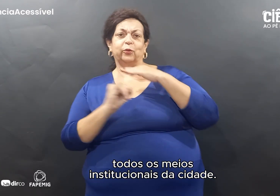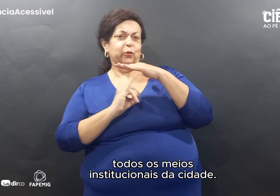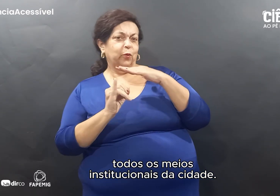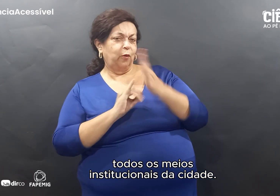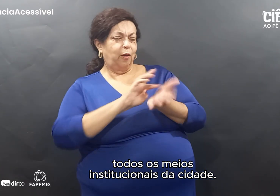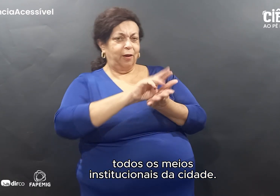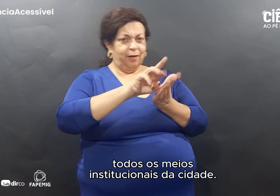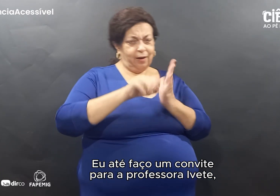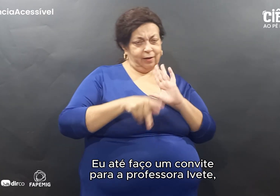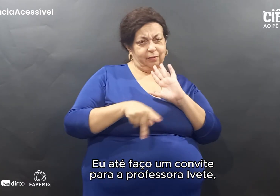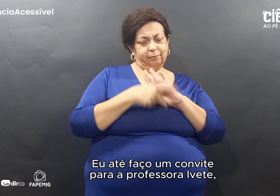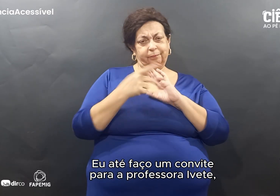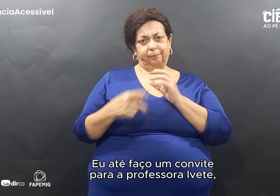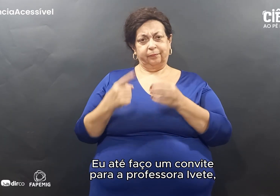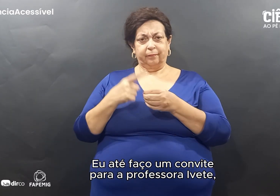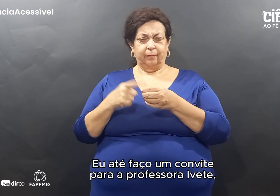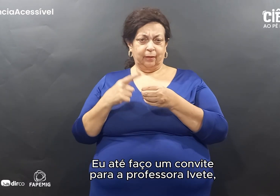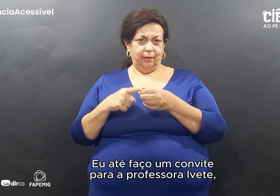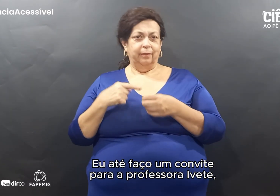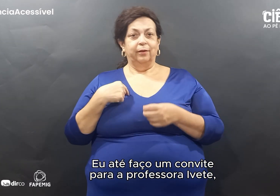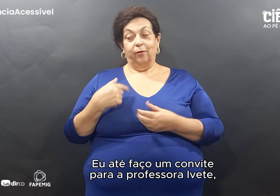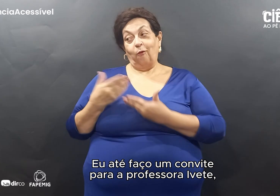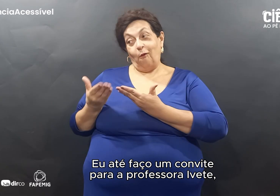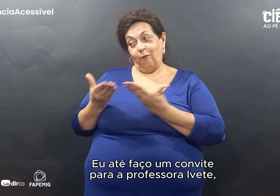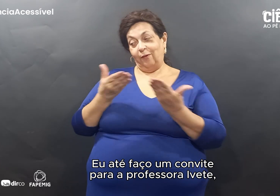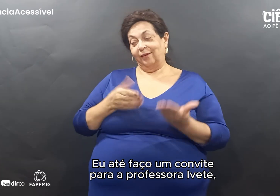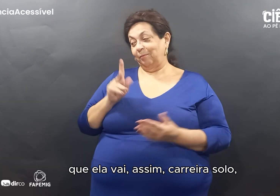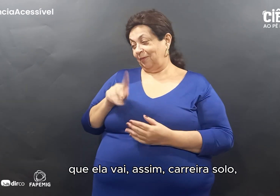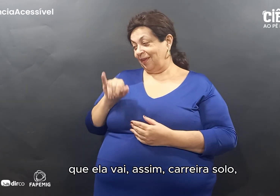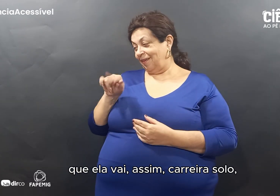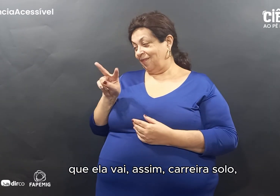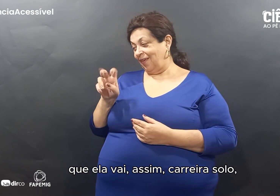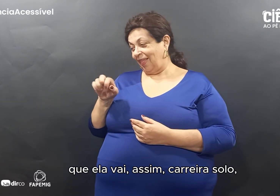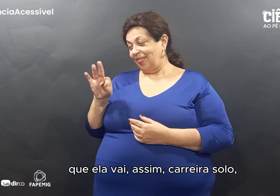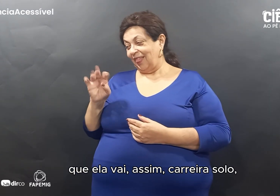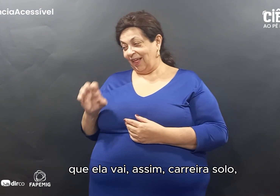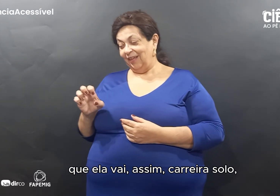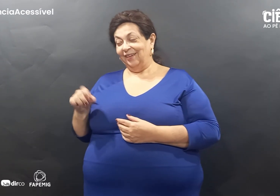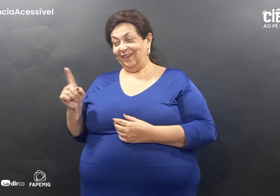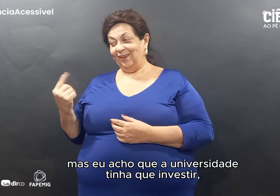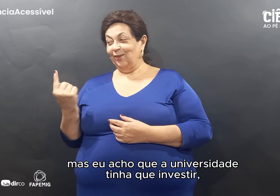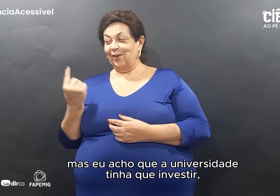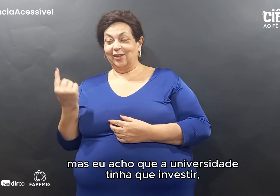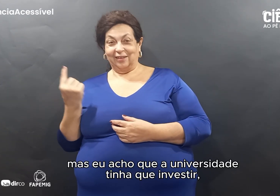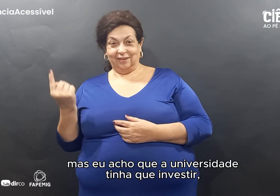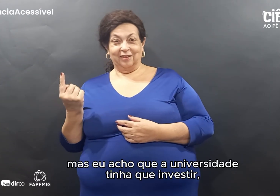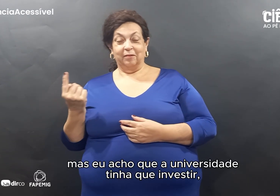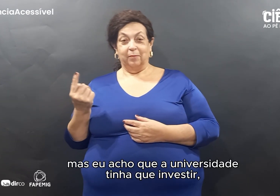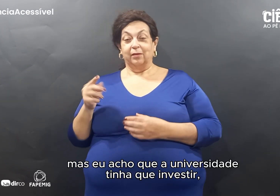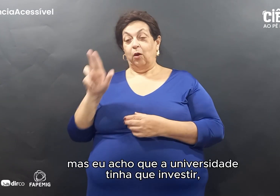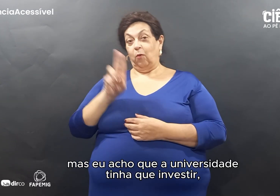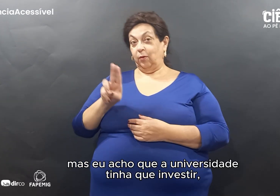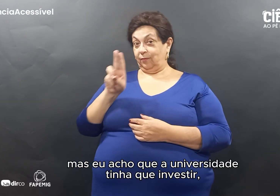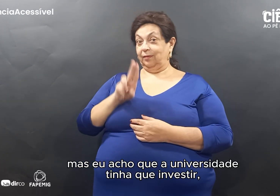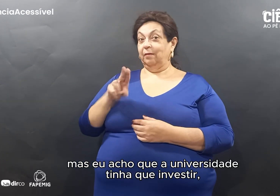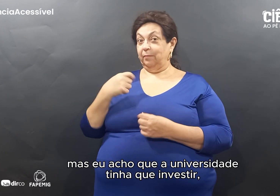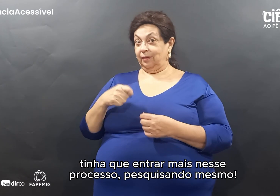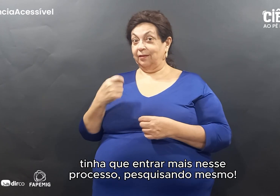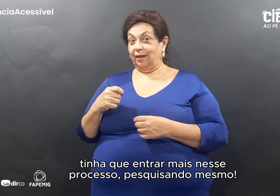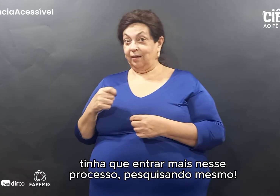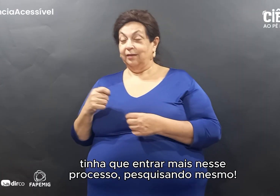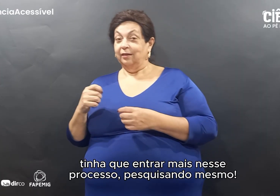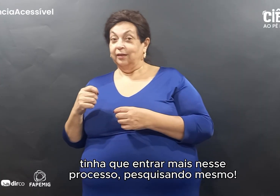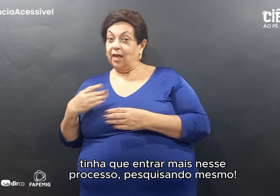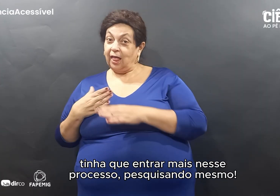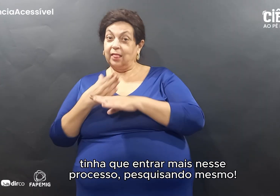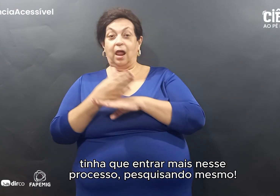né, da cidade. Eu até faço um convite para a professora Ivete, que ela vai assim, carreira solo, mas eu acho que a universidade, ela tinha que investir, ela